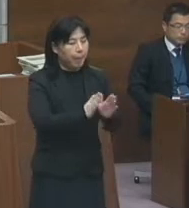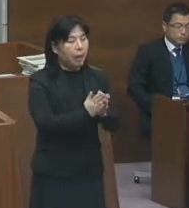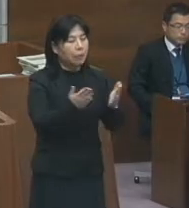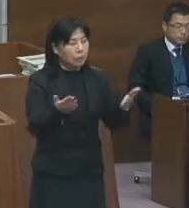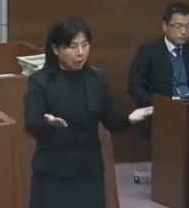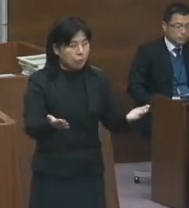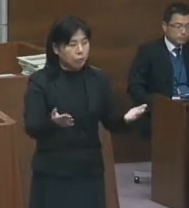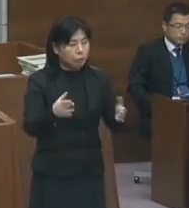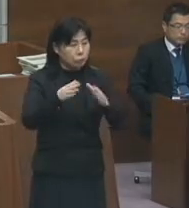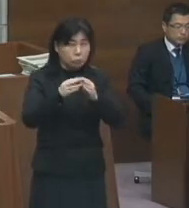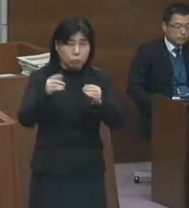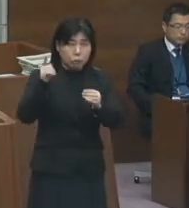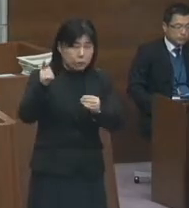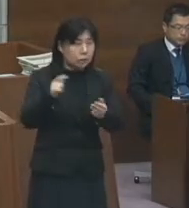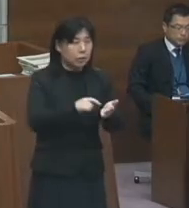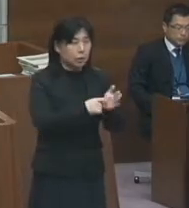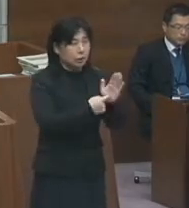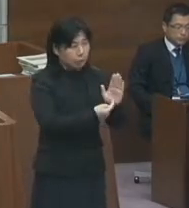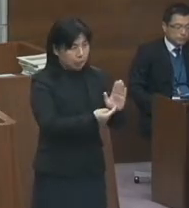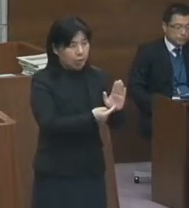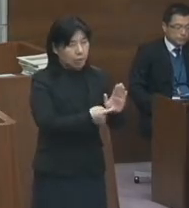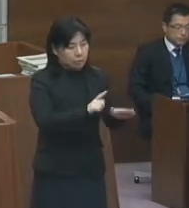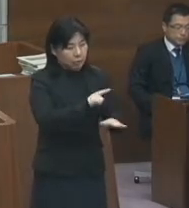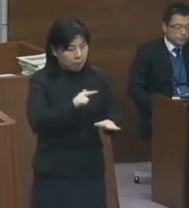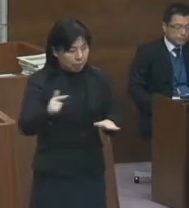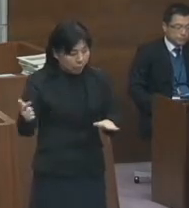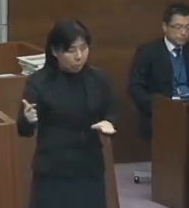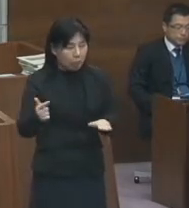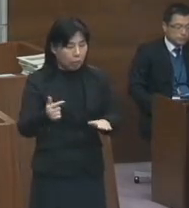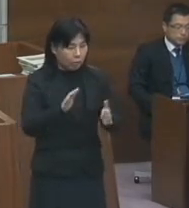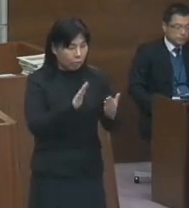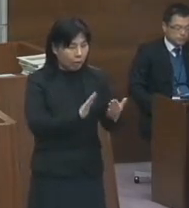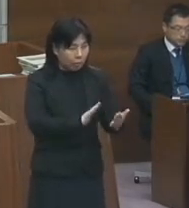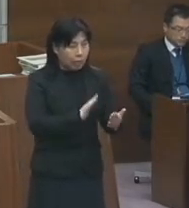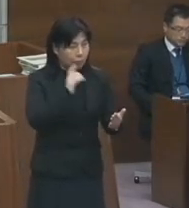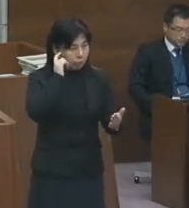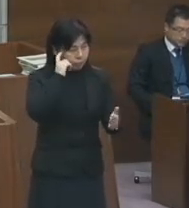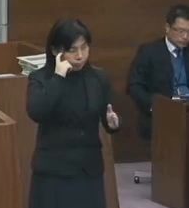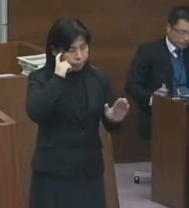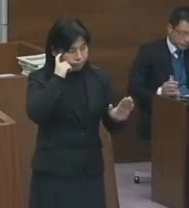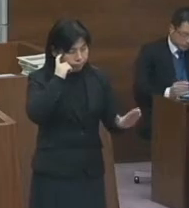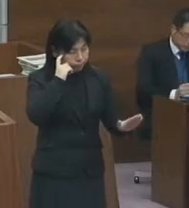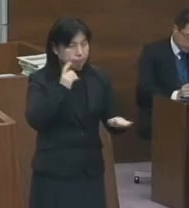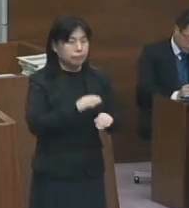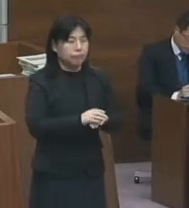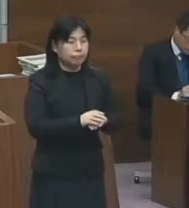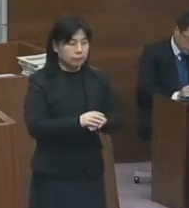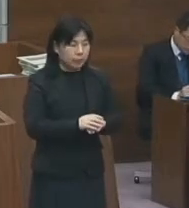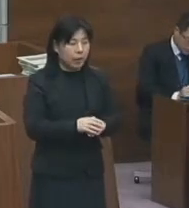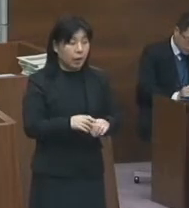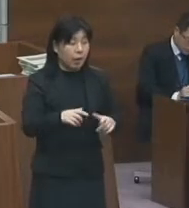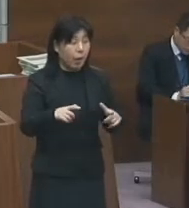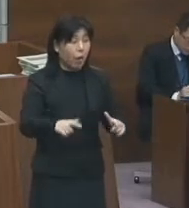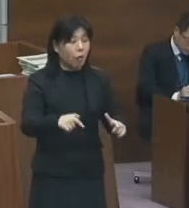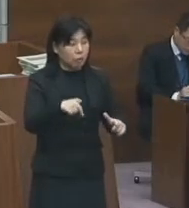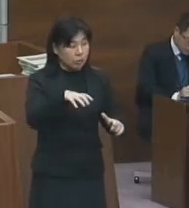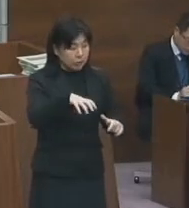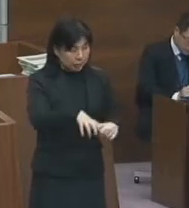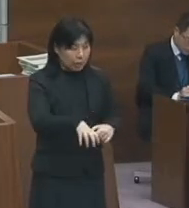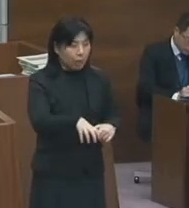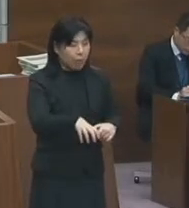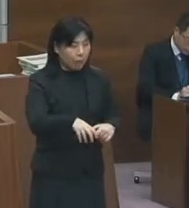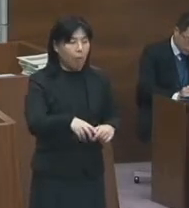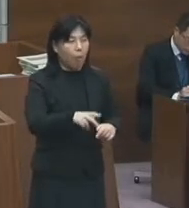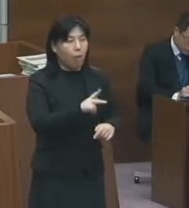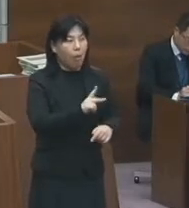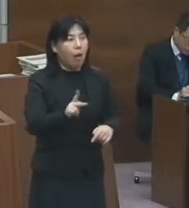的な対策が進められつつあります。本市においても職場環境づくりガイドラインの策